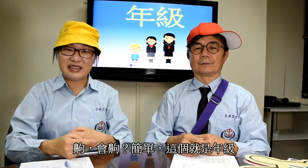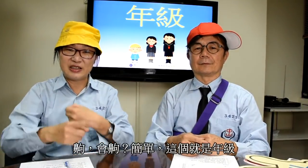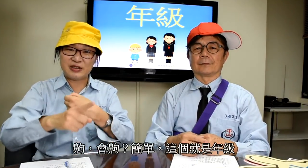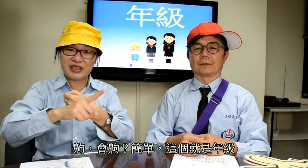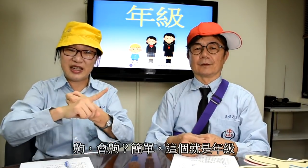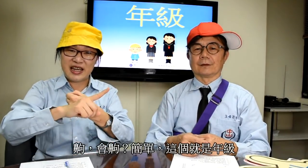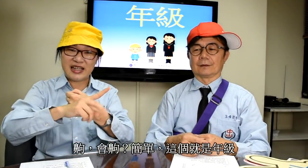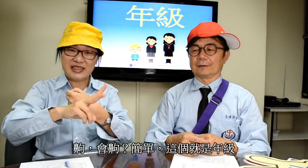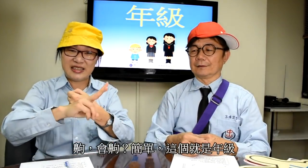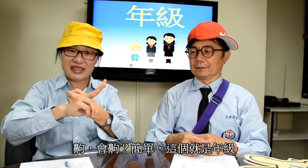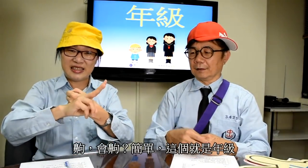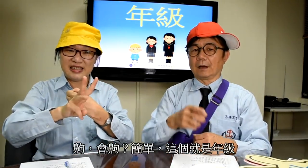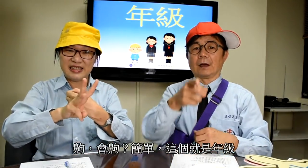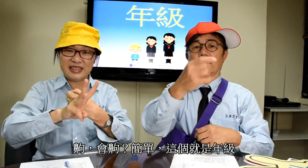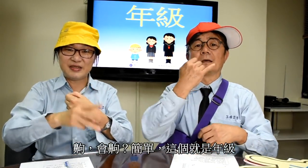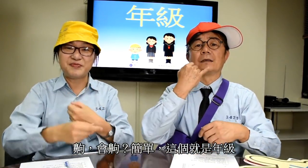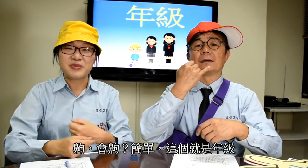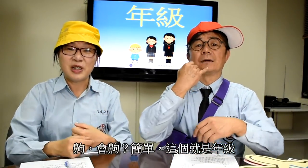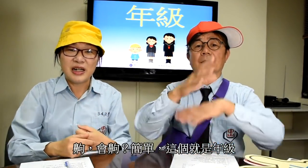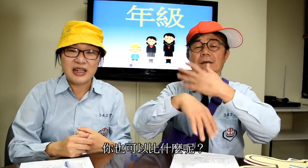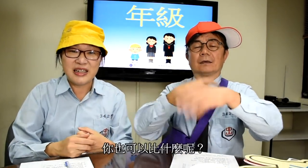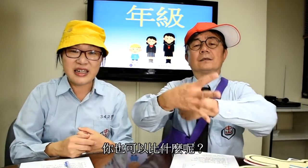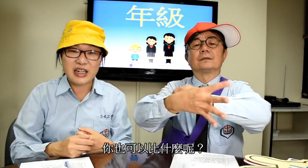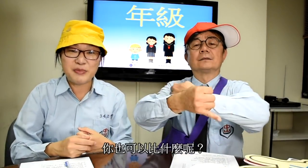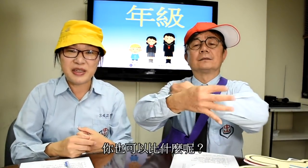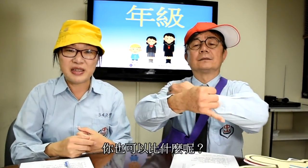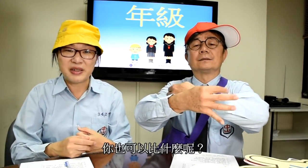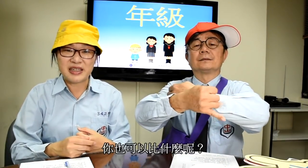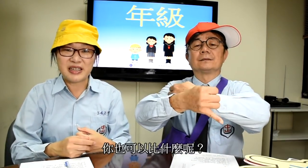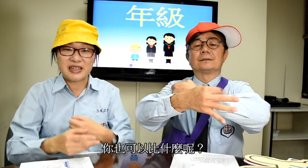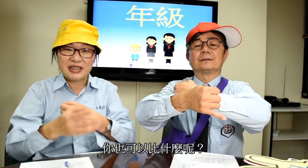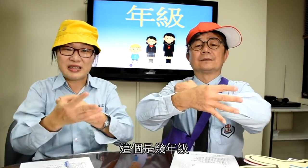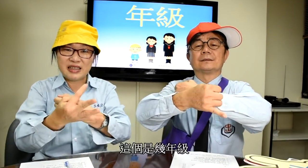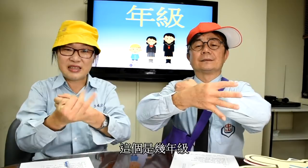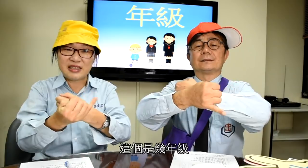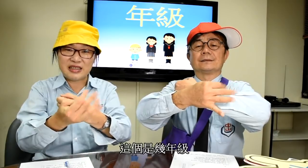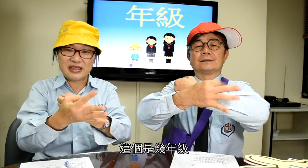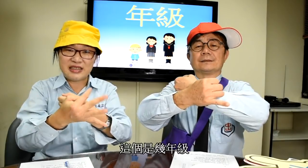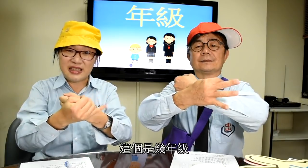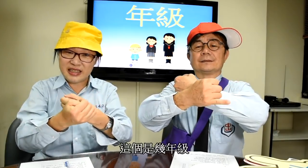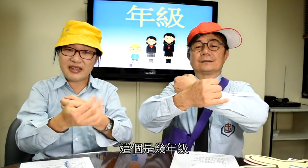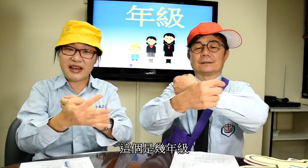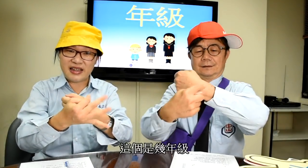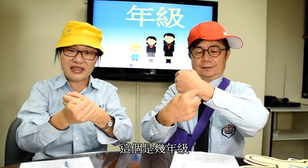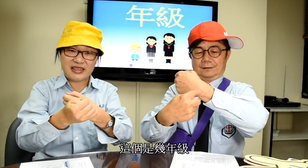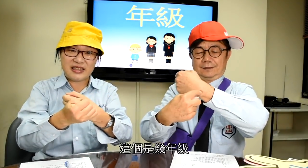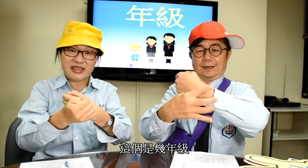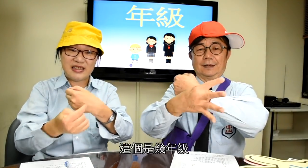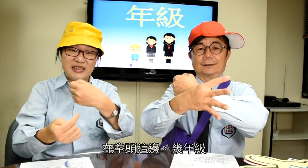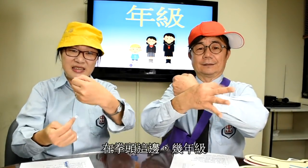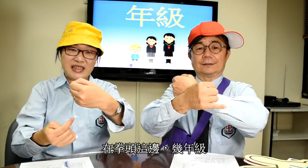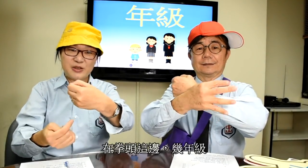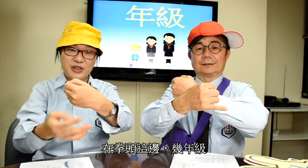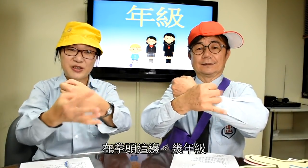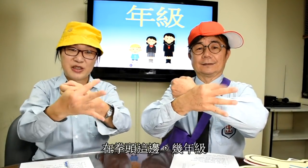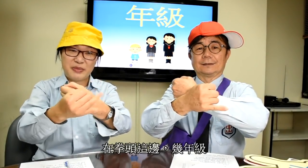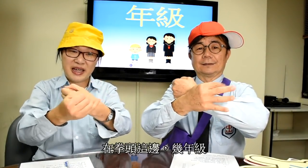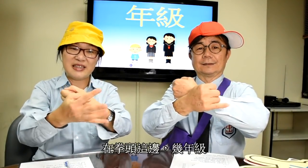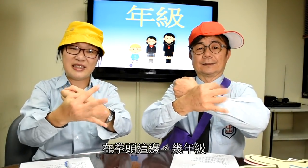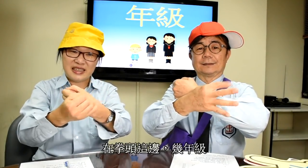就是年级。你也可以比什么呢？这个是几年级，在拳头这边几